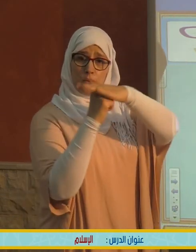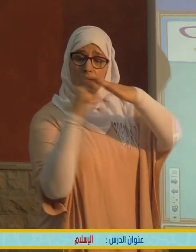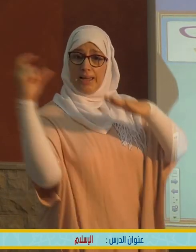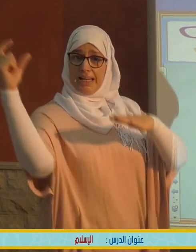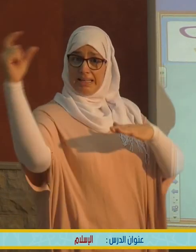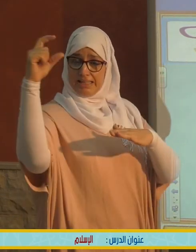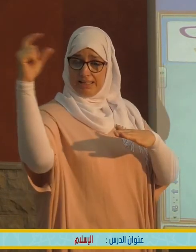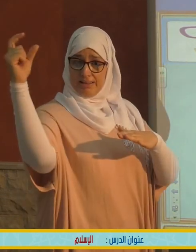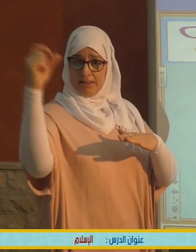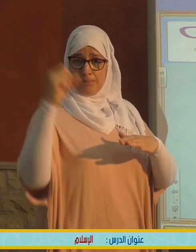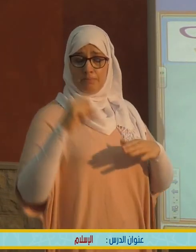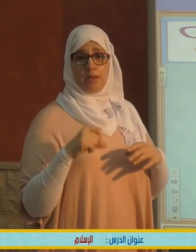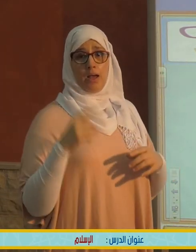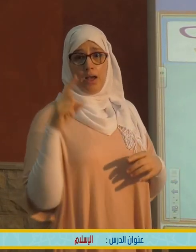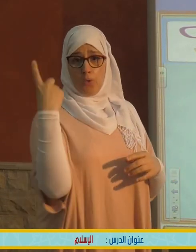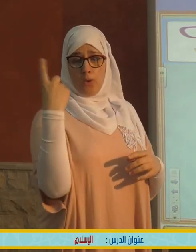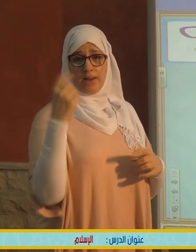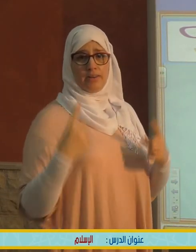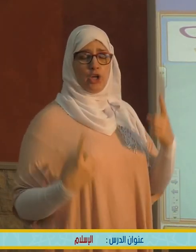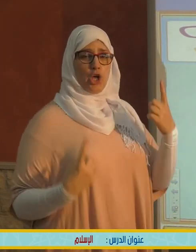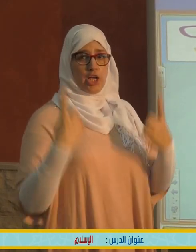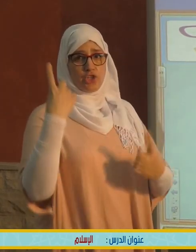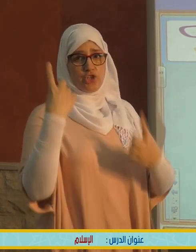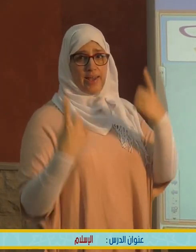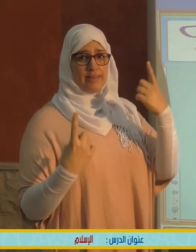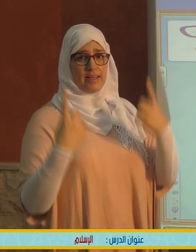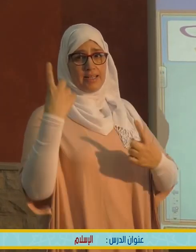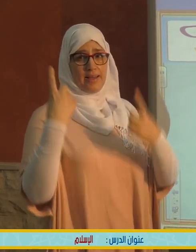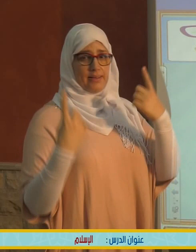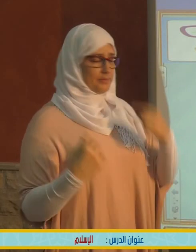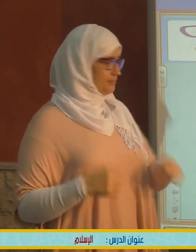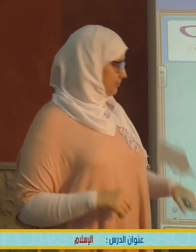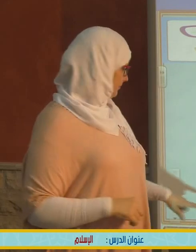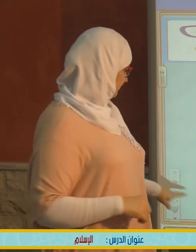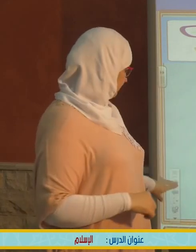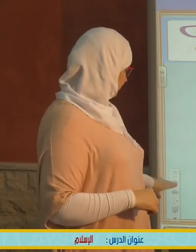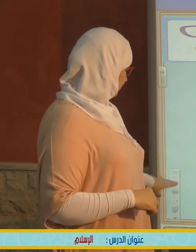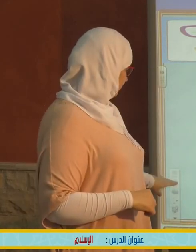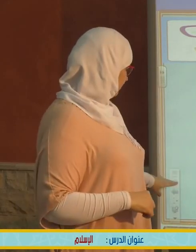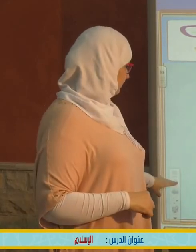أركان الإسلام: أولا الشهادتان،